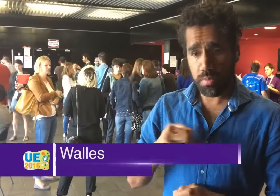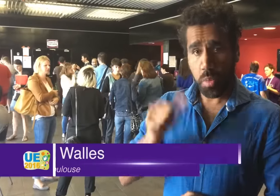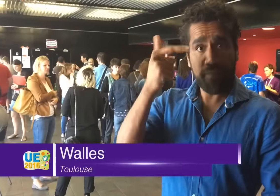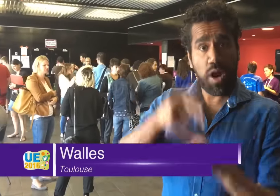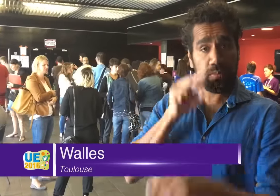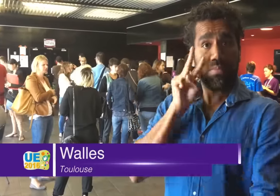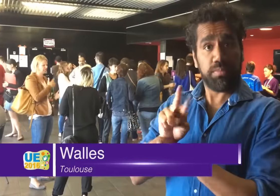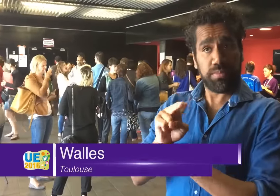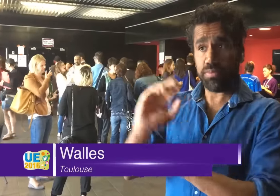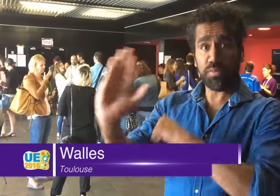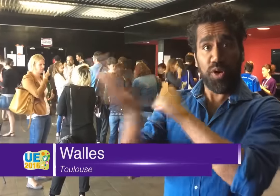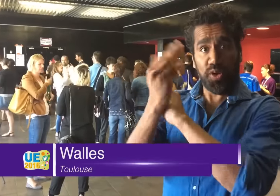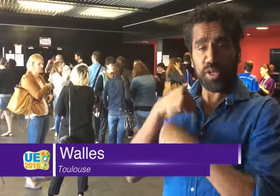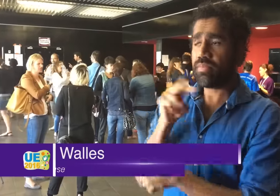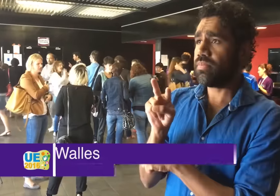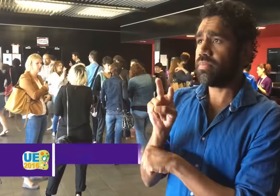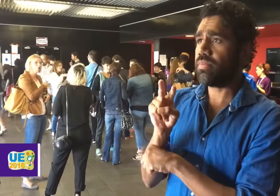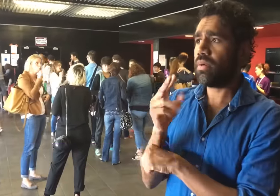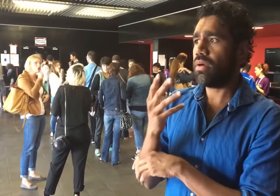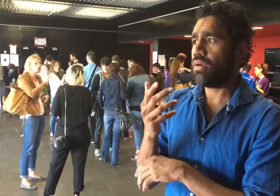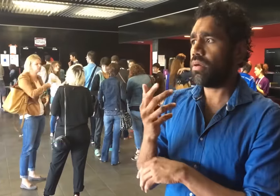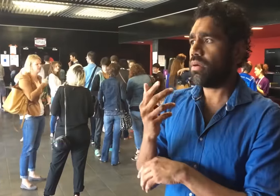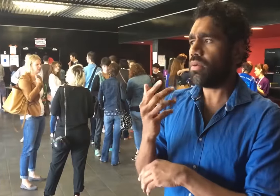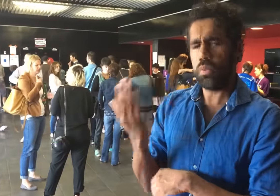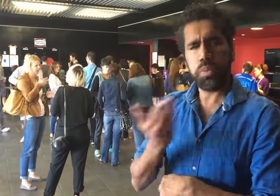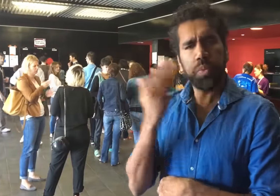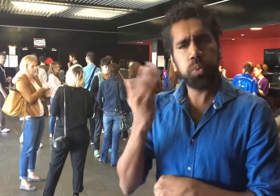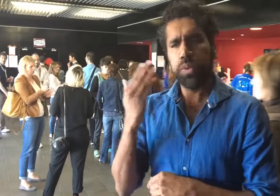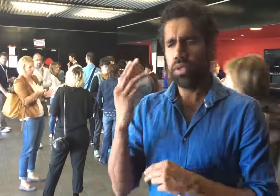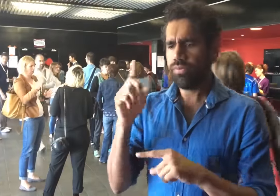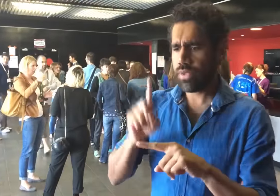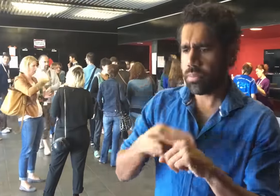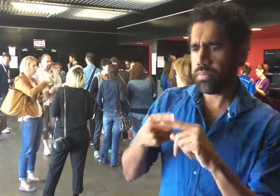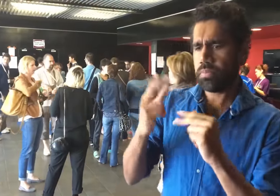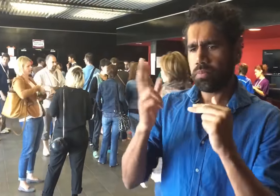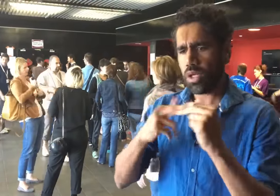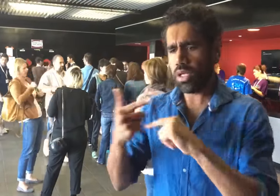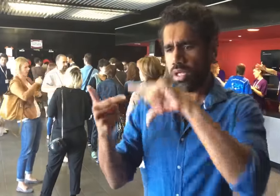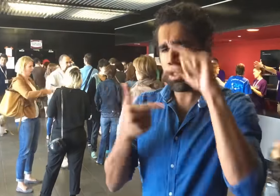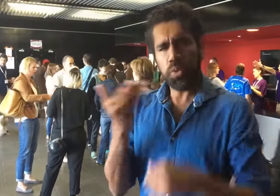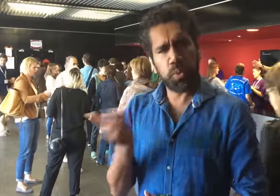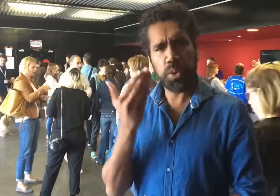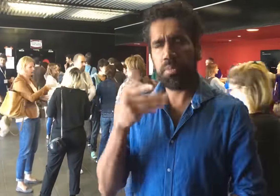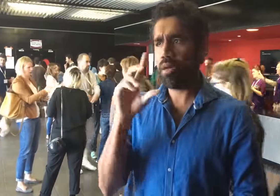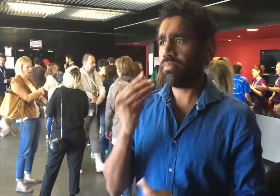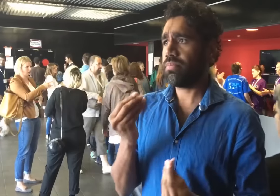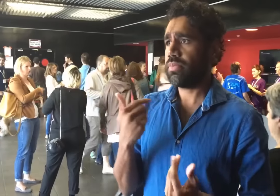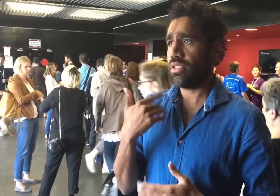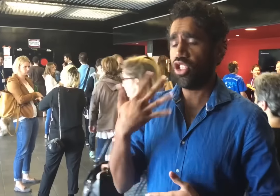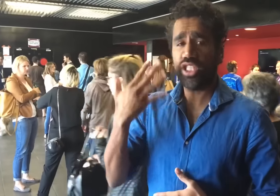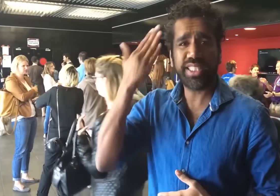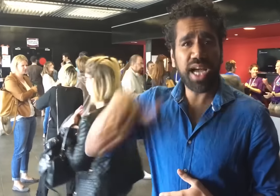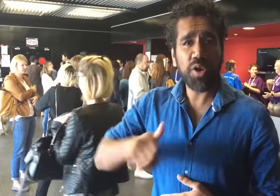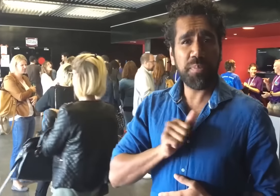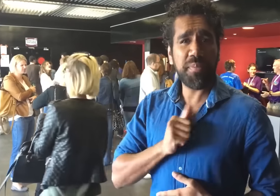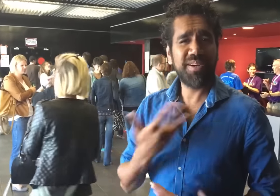C'est la première fois que je vois le film et c'est une grande découverte vraiment au niveau technique, au niveau du montage, du cadrage. C'est vraiment un très beau travail. Après, en ce qui me concerne,